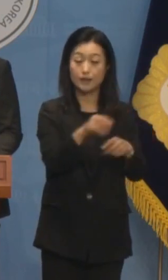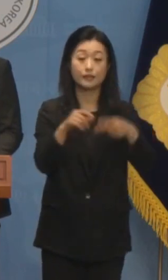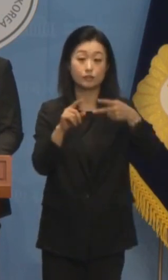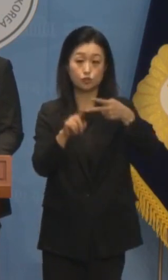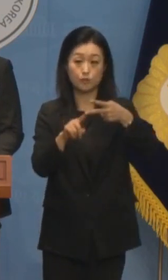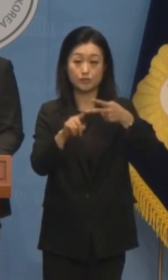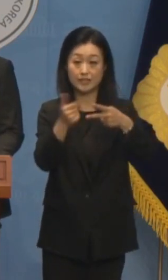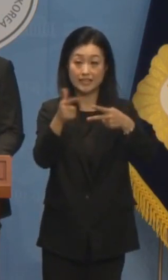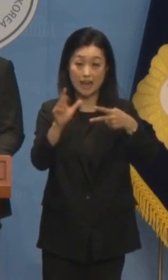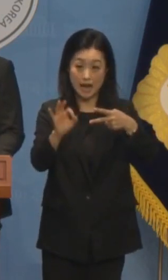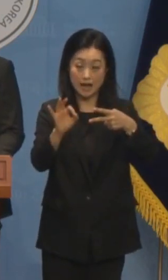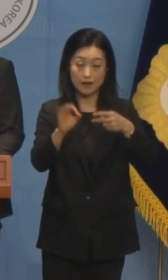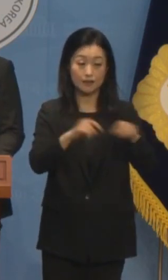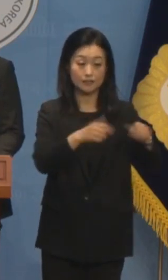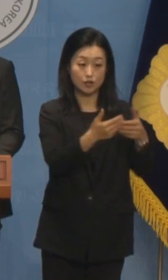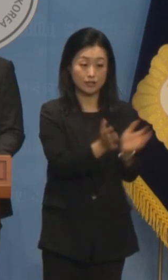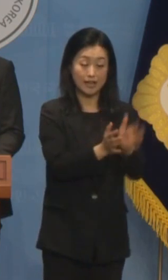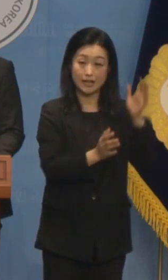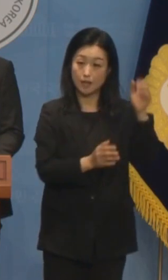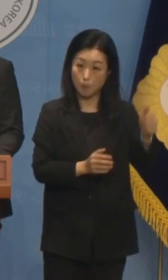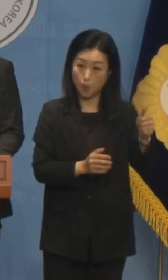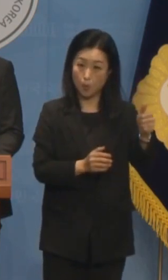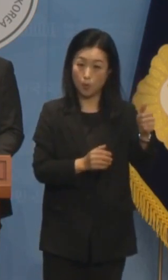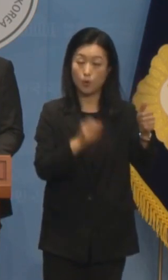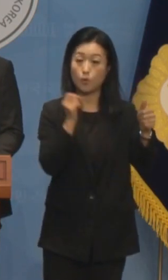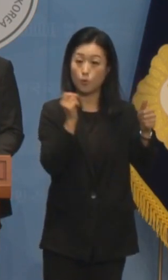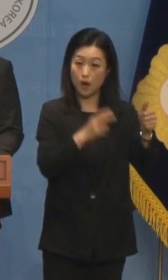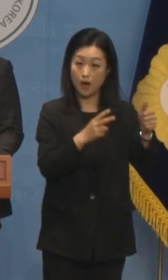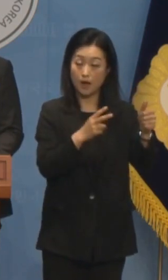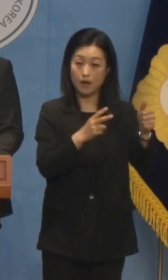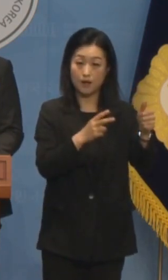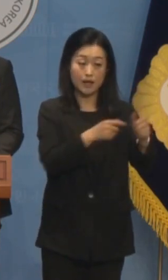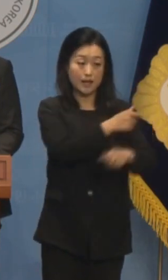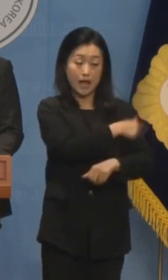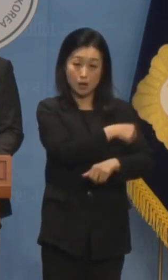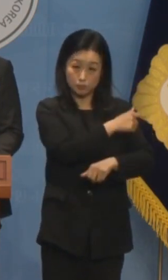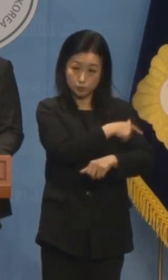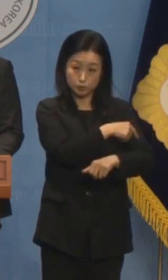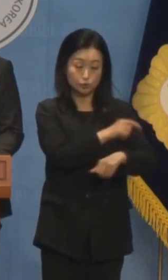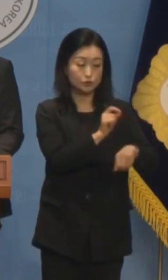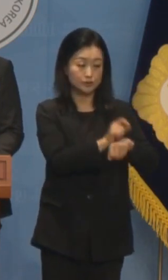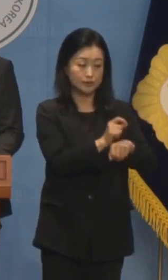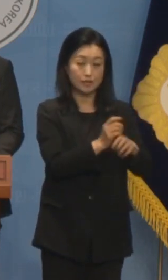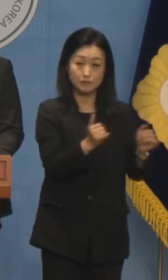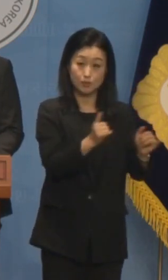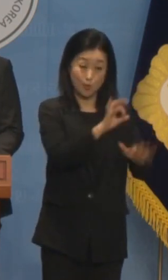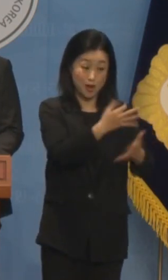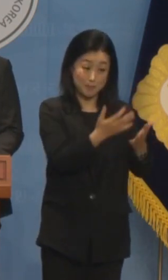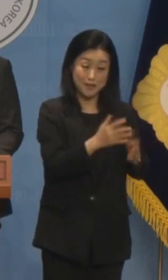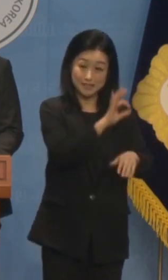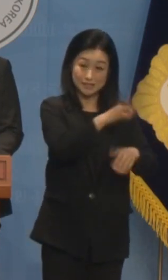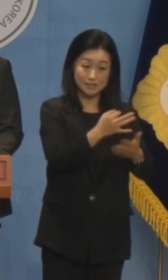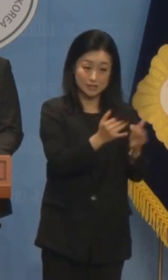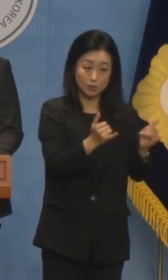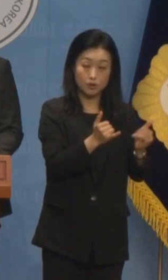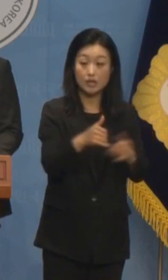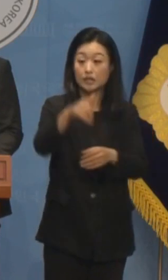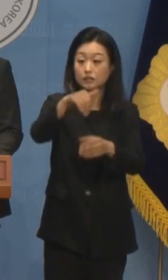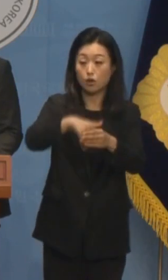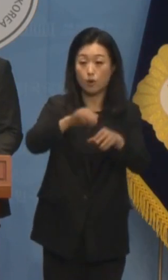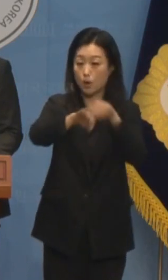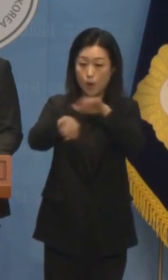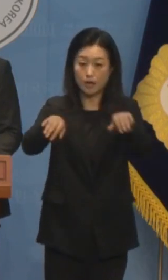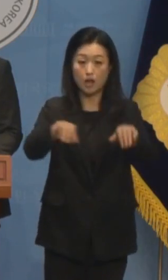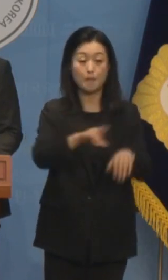제2항은 정당의 대표자 그리고 간부, 유급사무 직원은 선거에 관여해서는